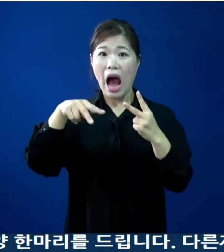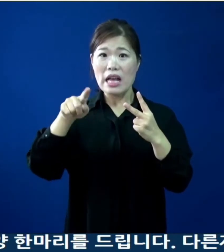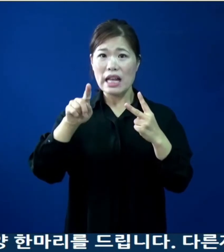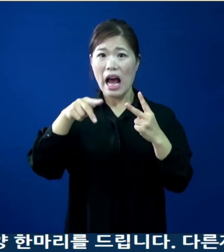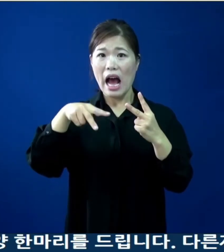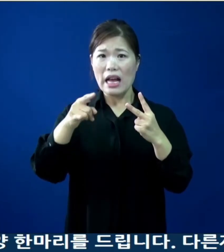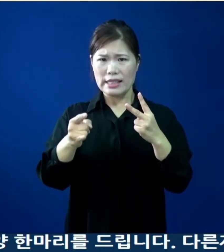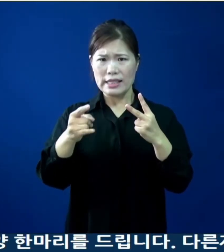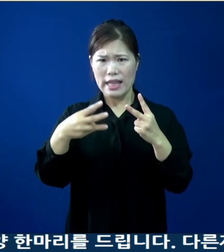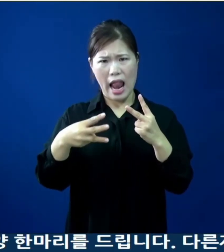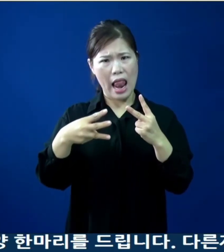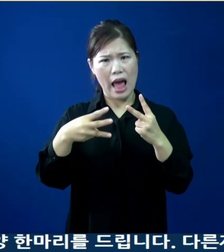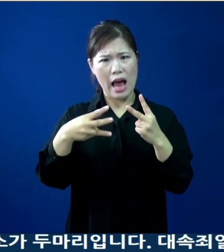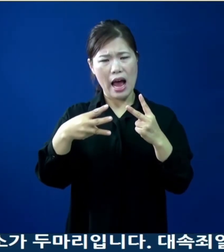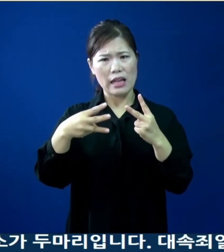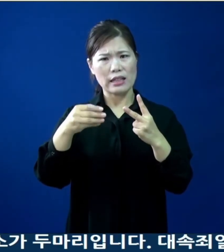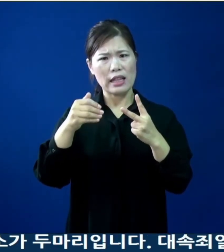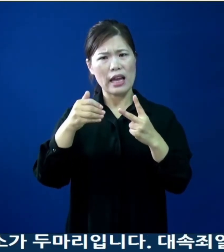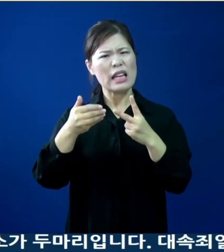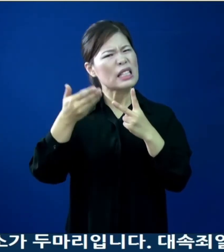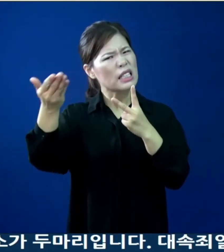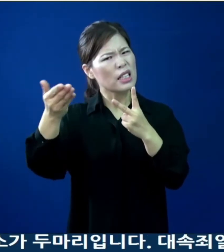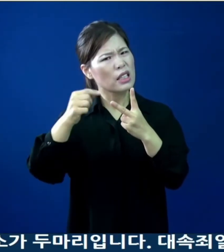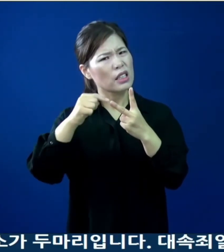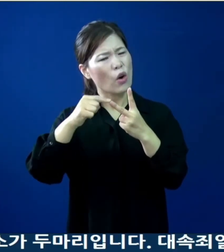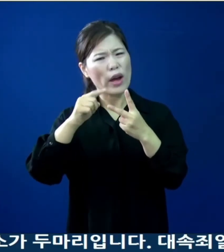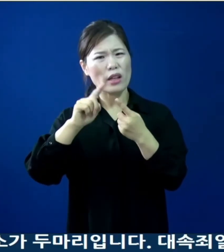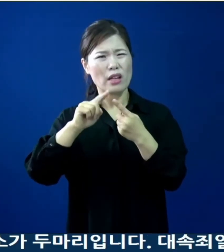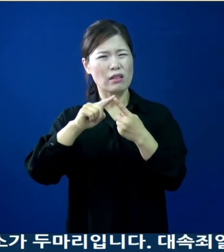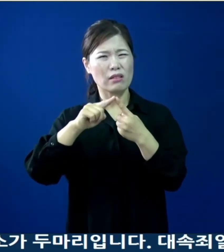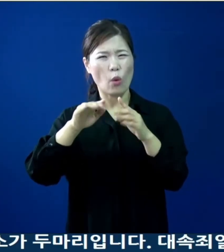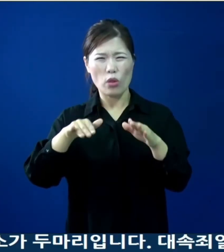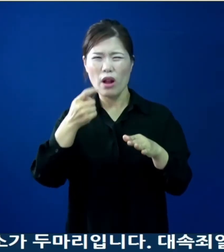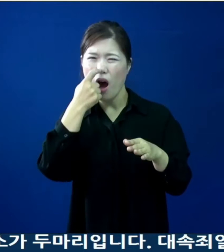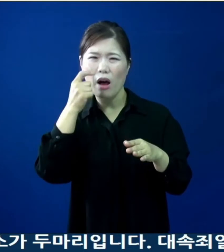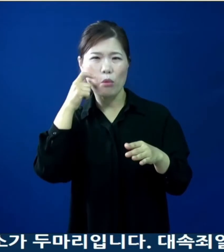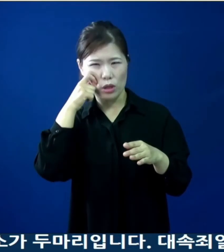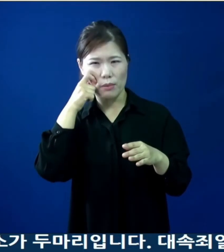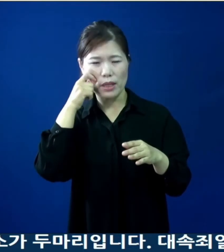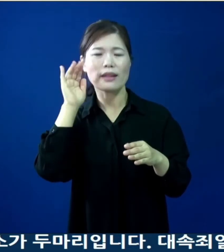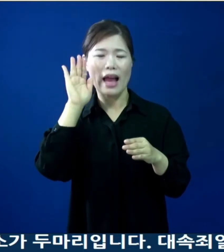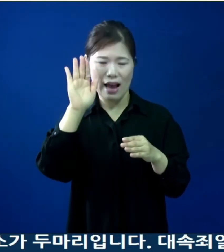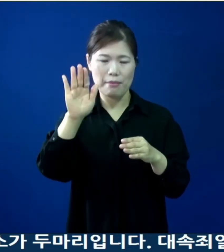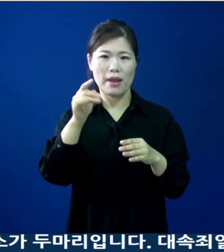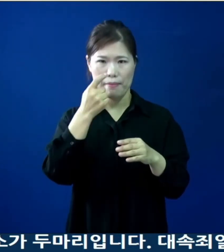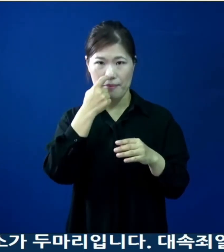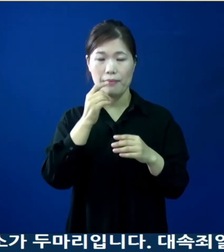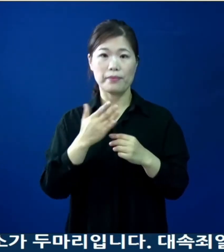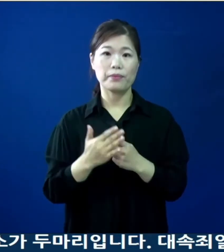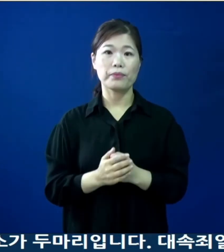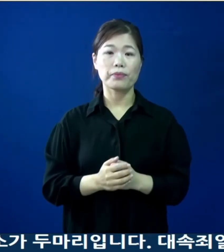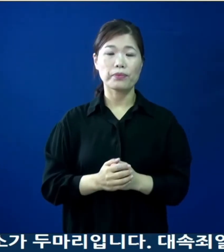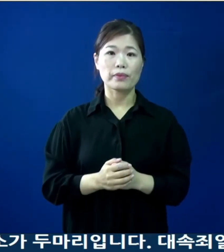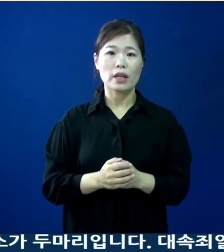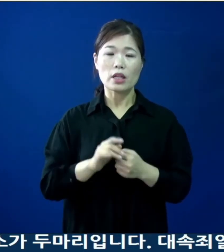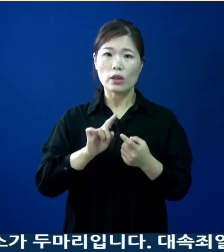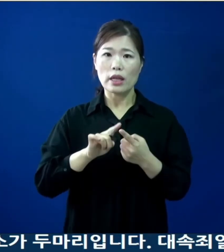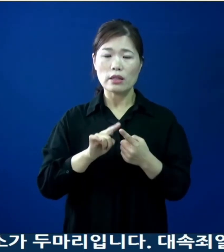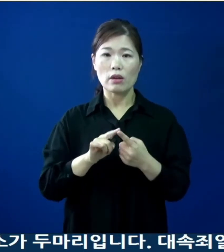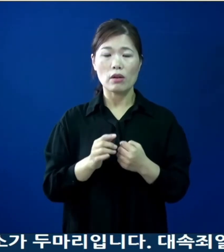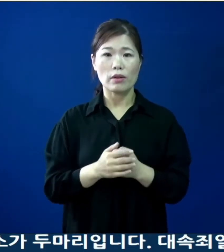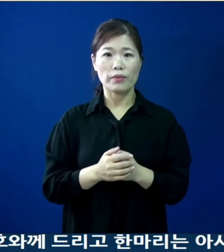못합니다. 다음 기회가 있을 때 다루도록 하겠습니다. 자, 이렇게